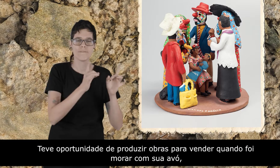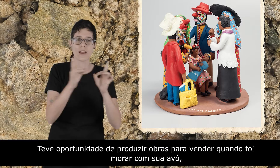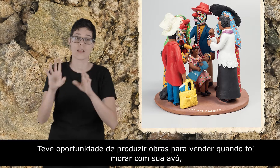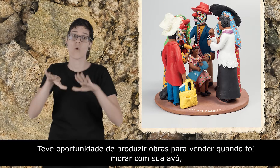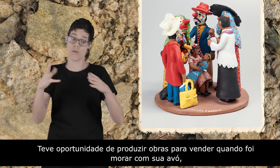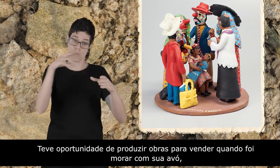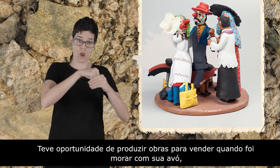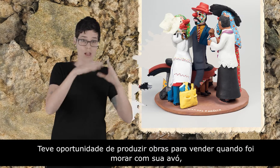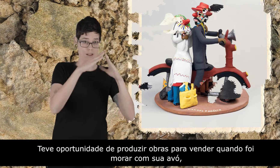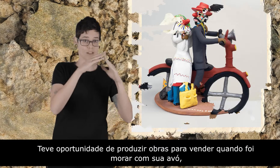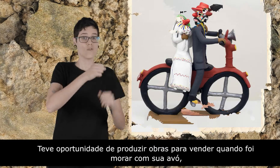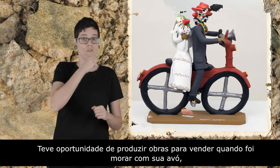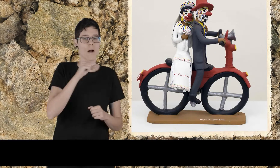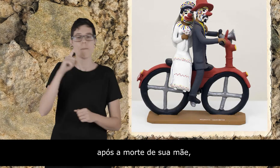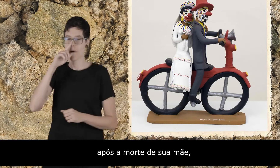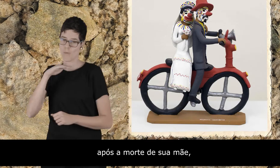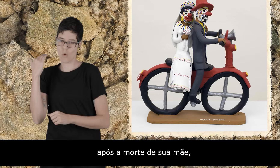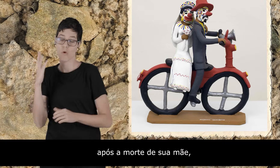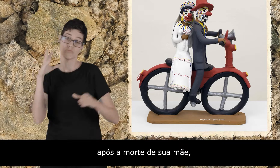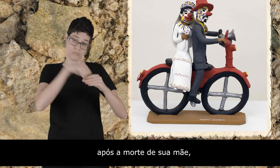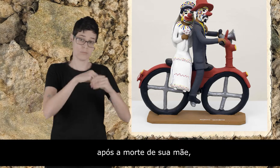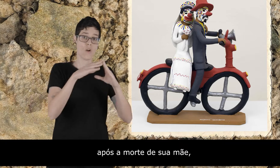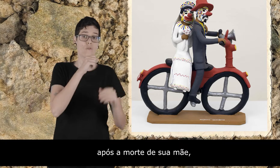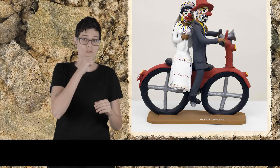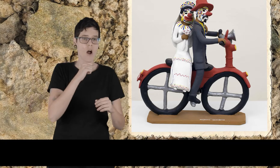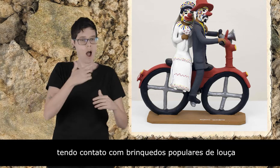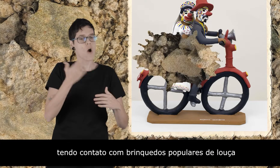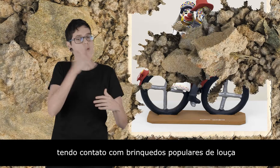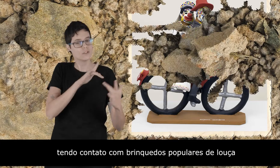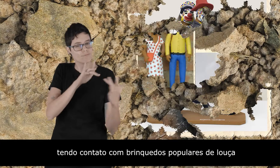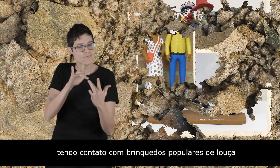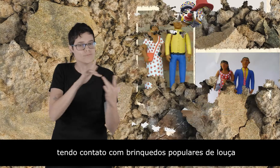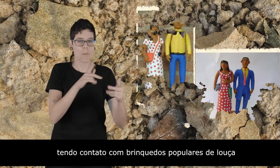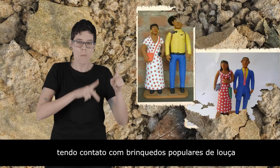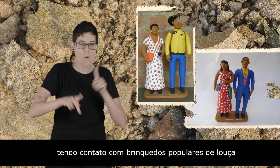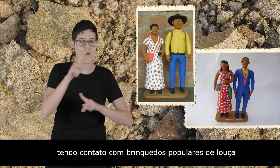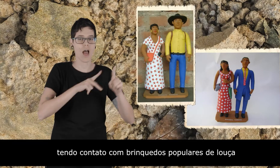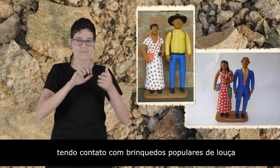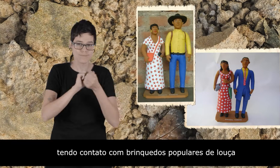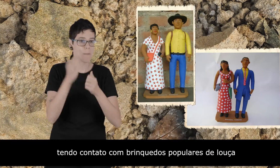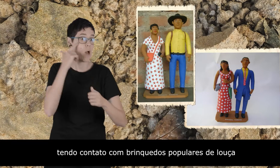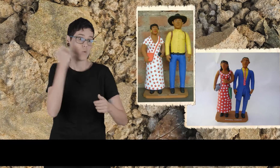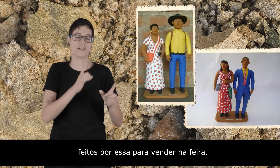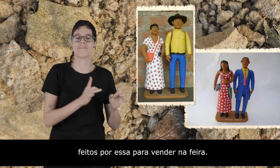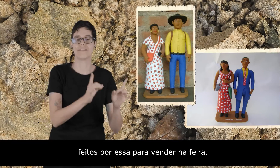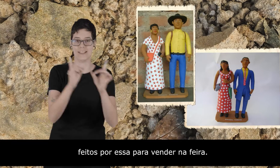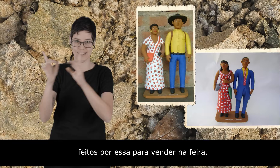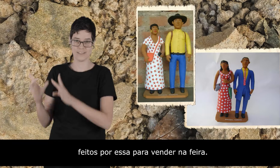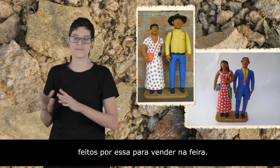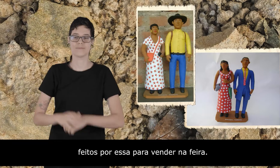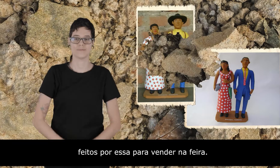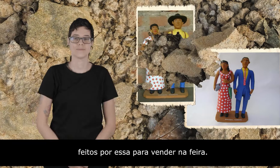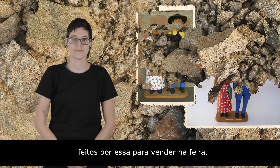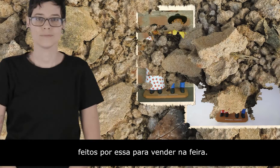para vender quando foi morar com sua avó, após a morte de sua mãe, tendo contato com brinquedos populares de louça, feitos por